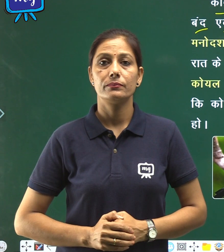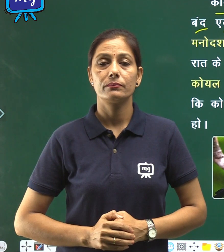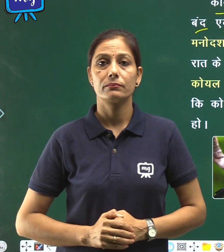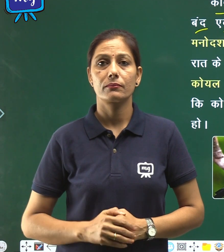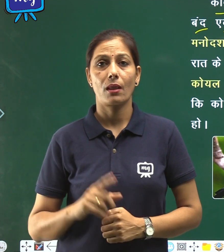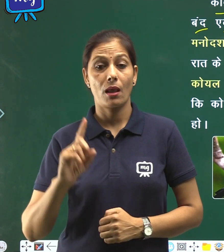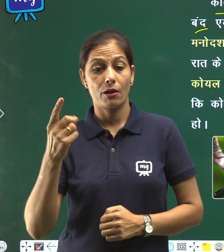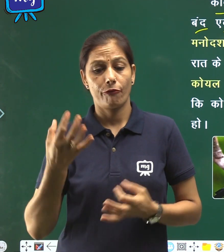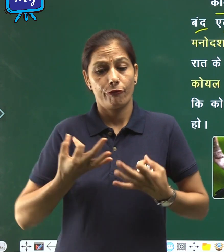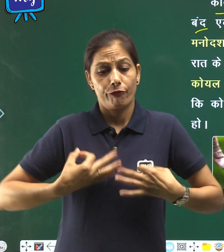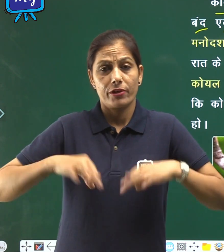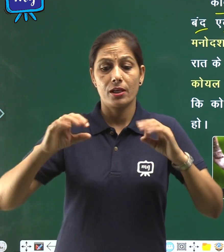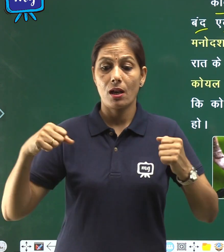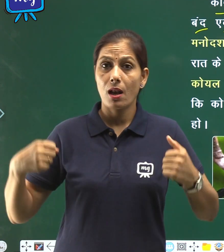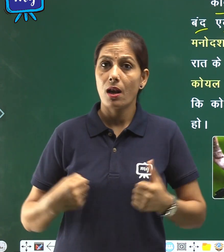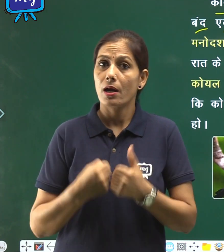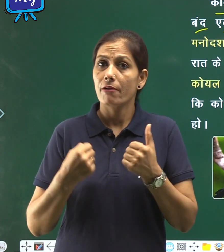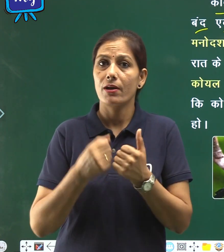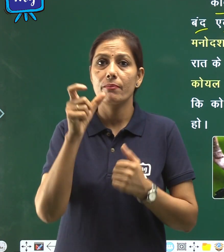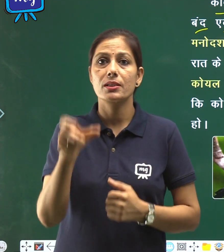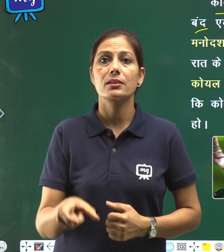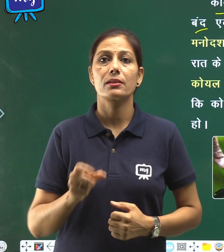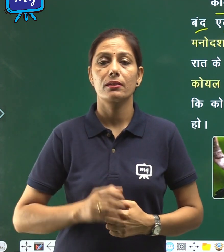एक स्वतंत्रता सेनानी की